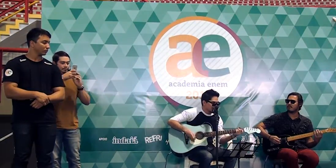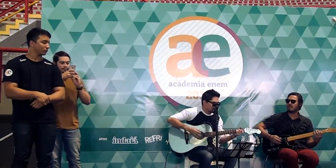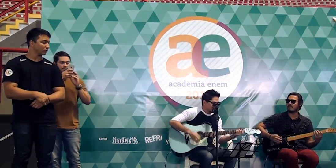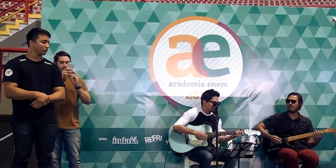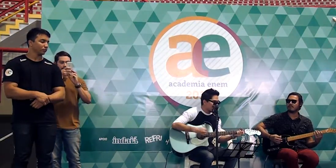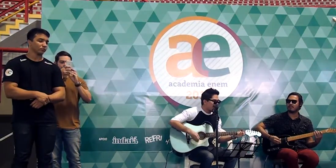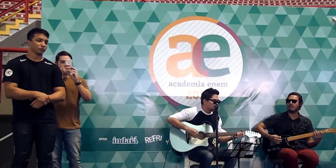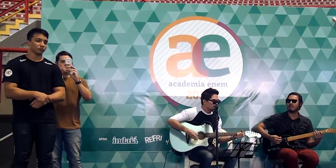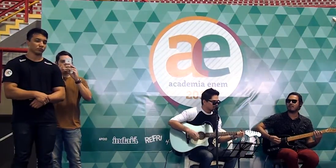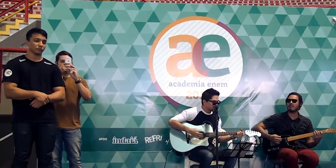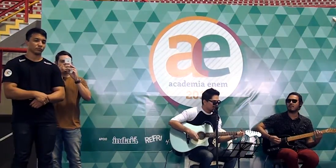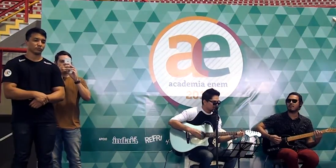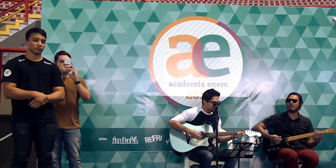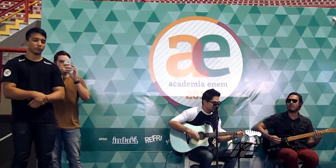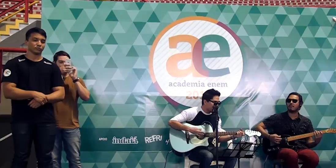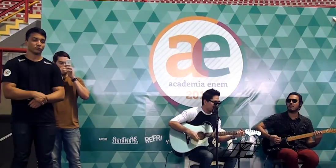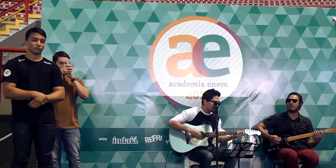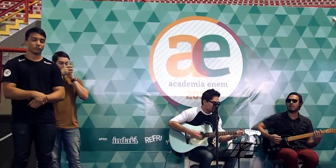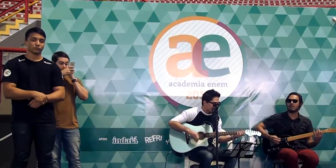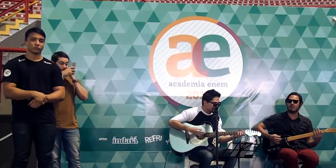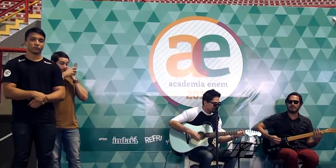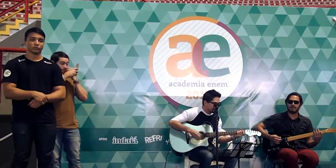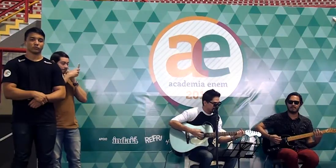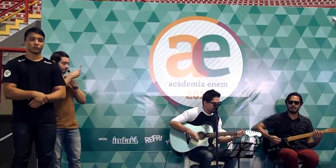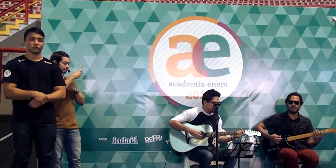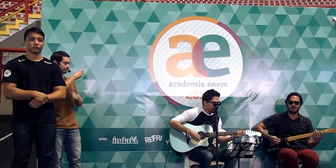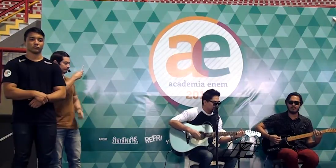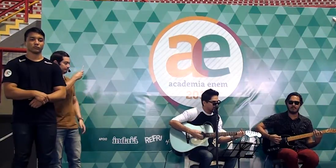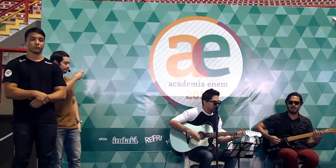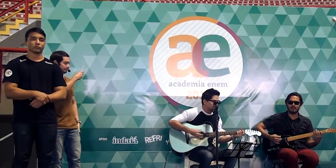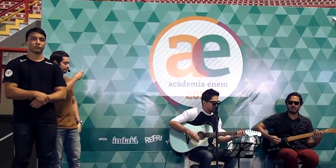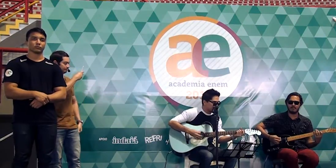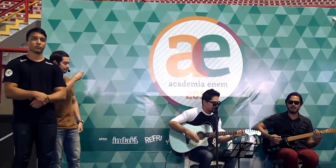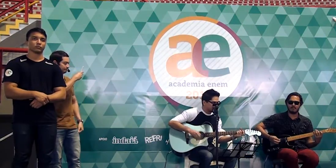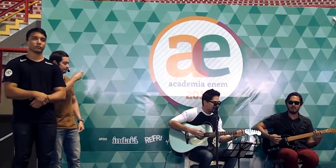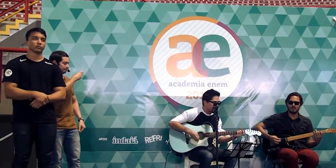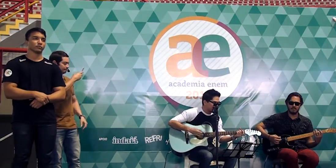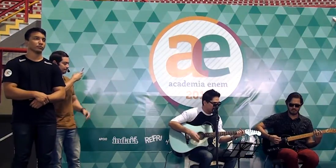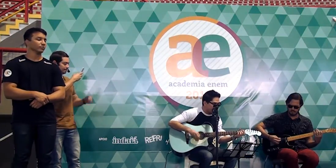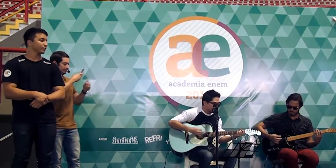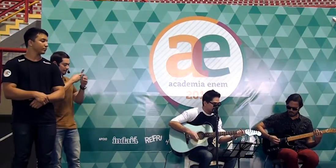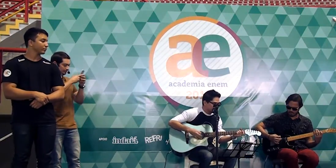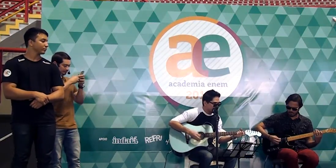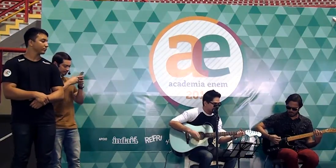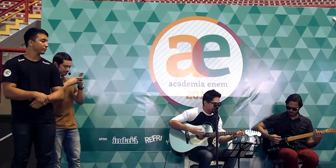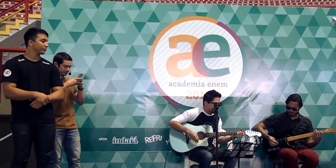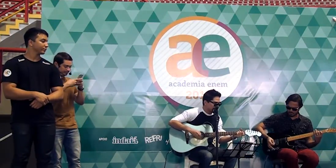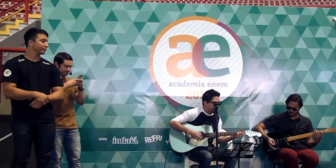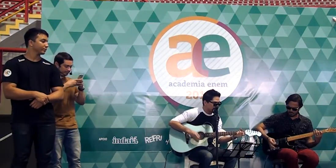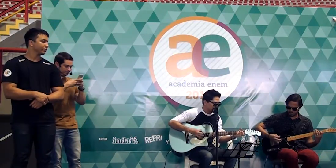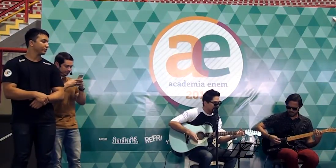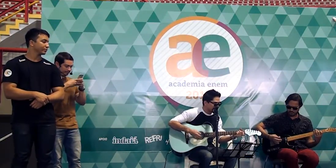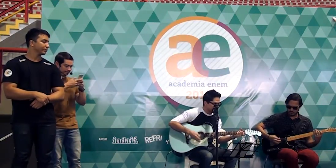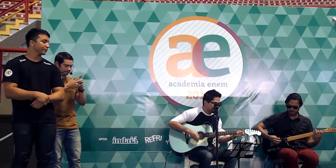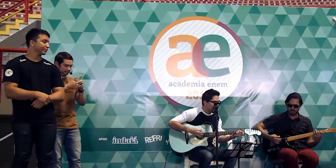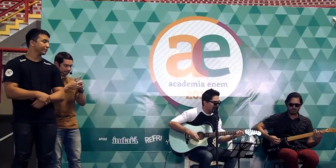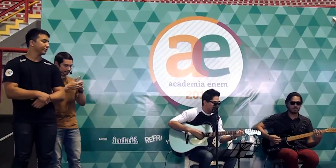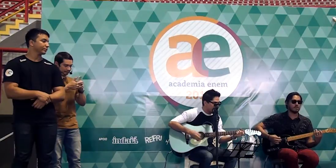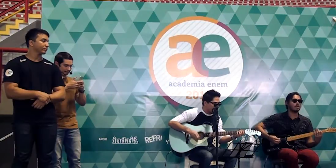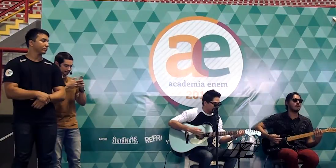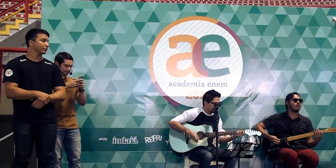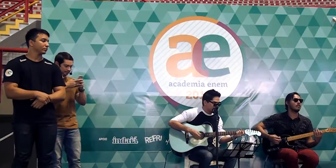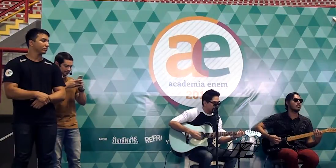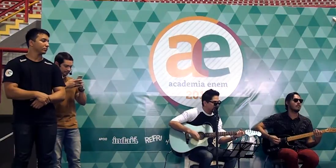A gente faz carro e não sabe guiar, a gente faz trilho e não tem trem pra botar, a gente faz filho e não consegue